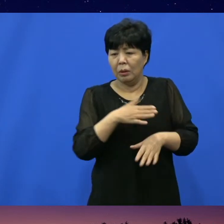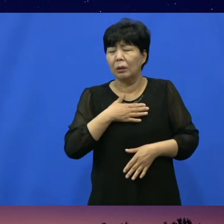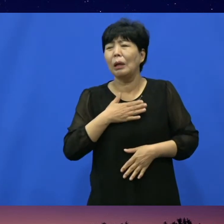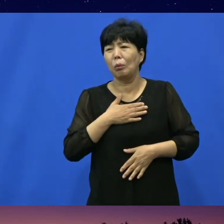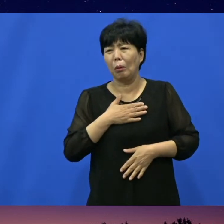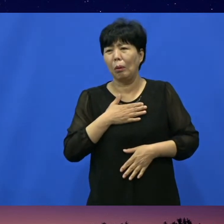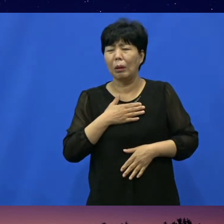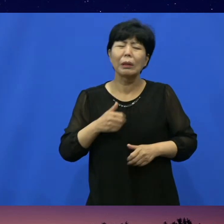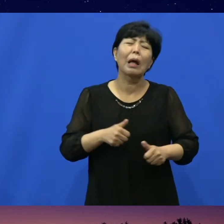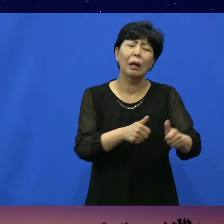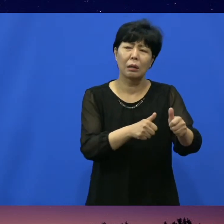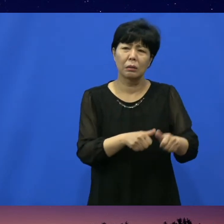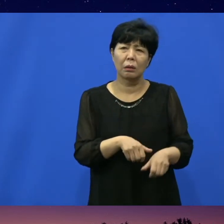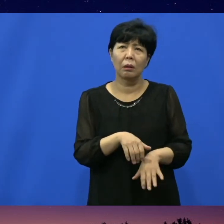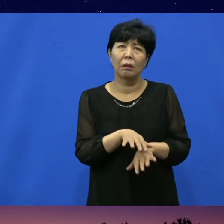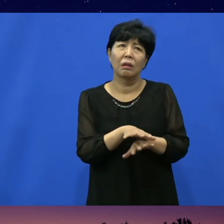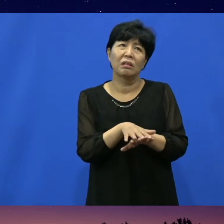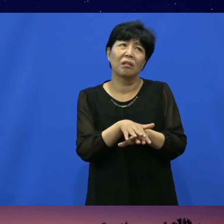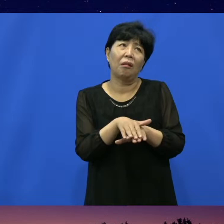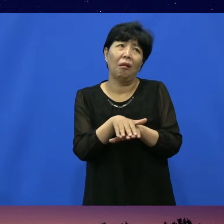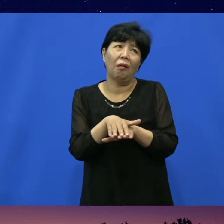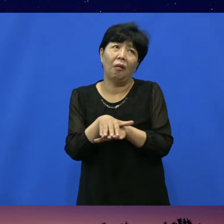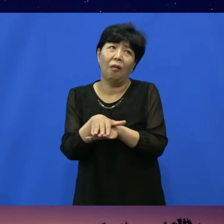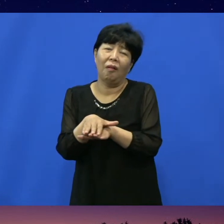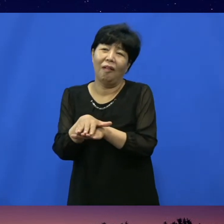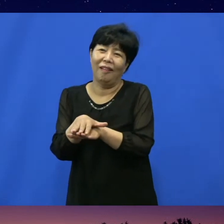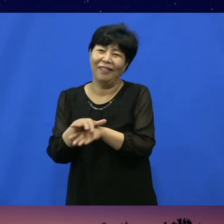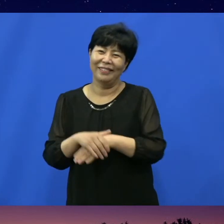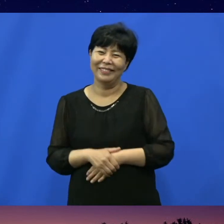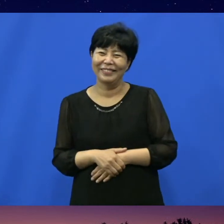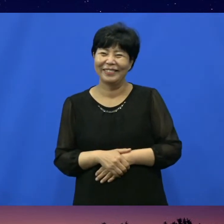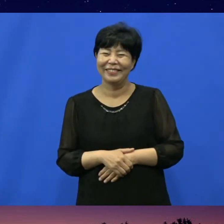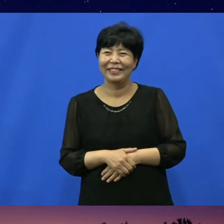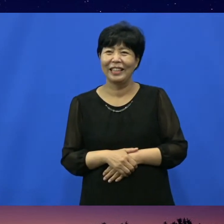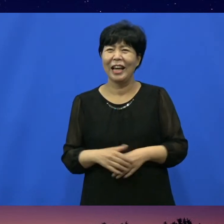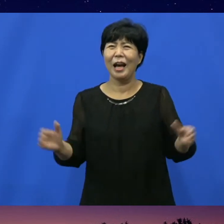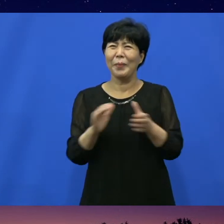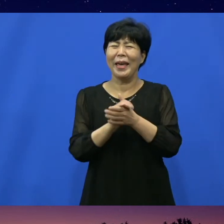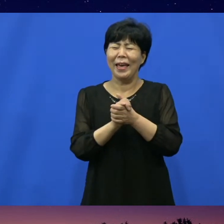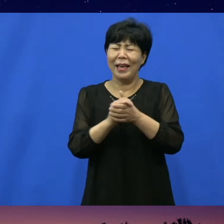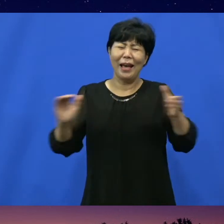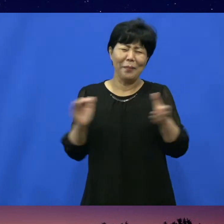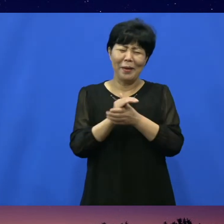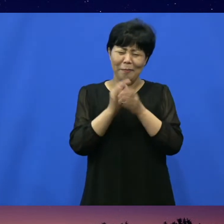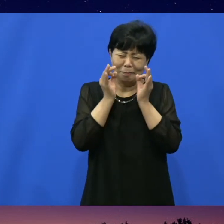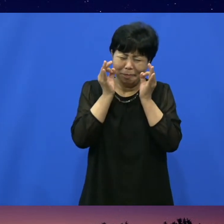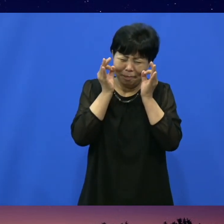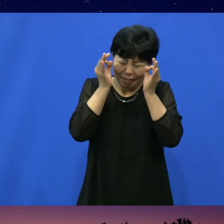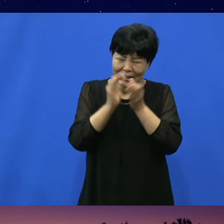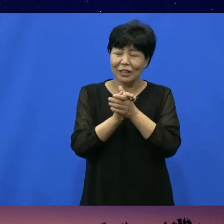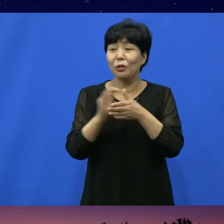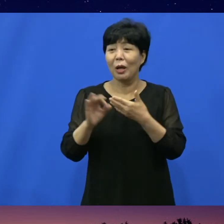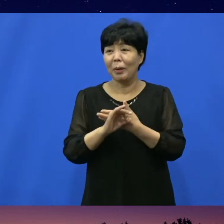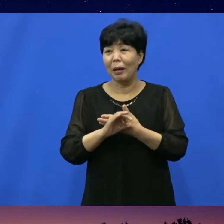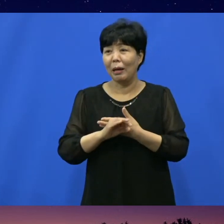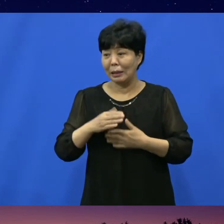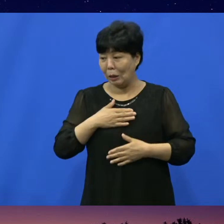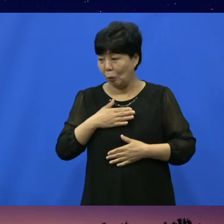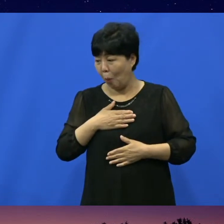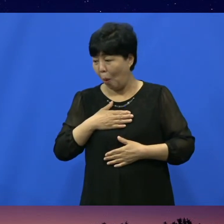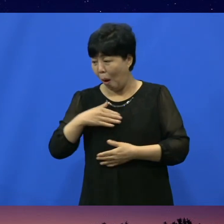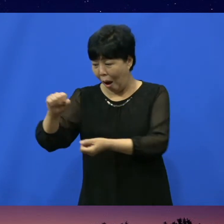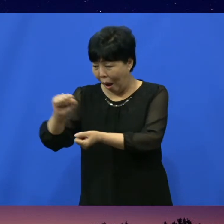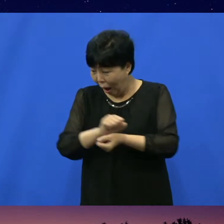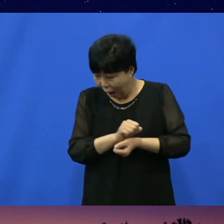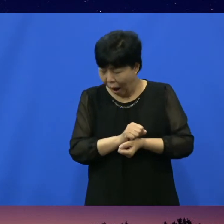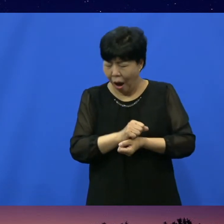달라. 느낌. 열기가 막 옆에서 열기가 막 대단해. 아멘 아멘 하고 막 기도를 하는데 나도 모르게 이제